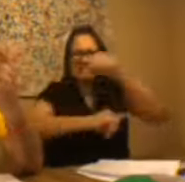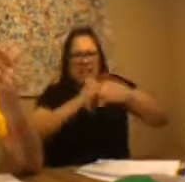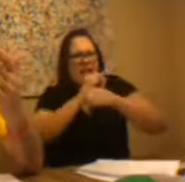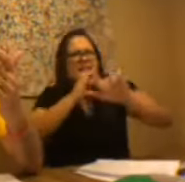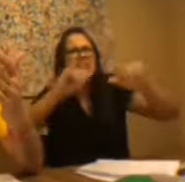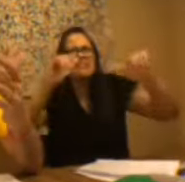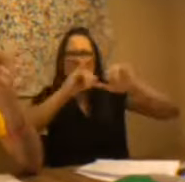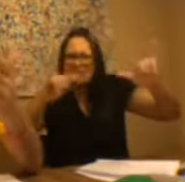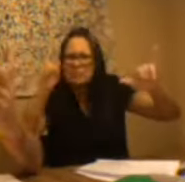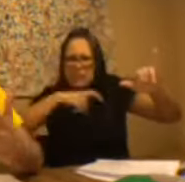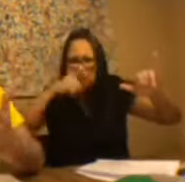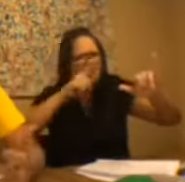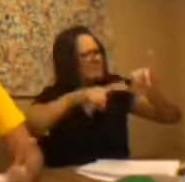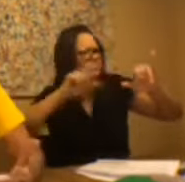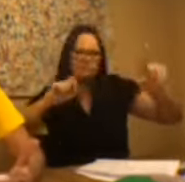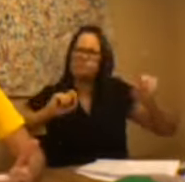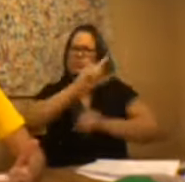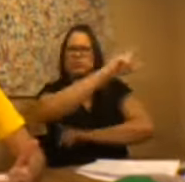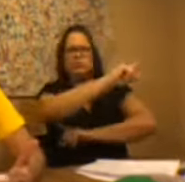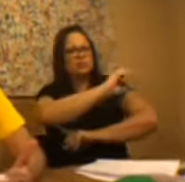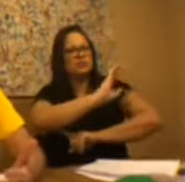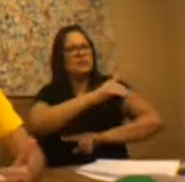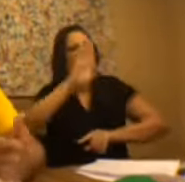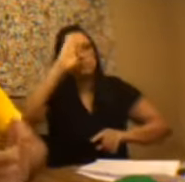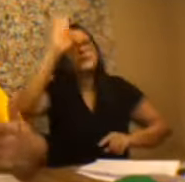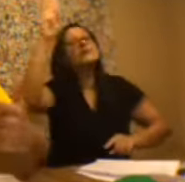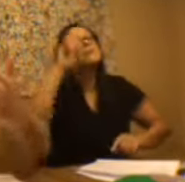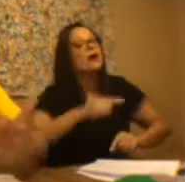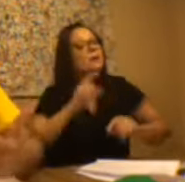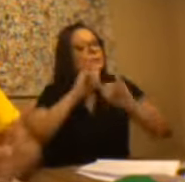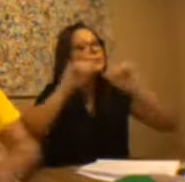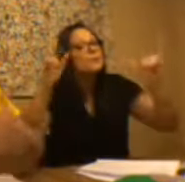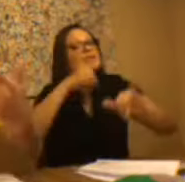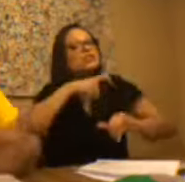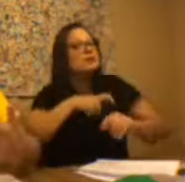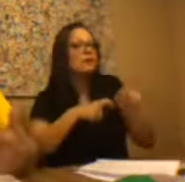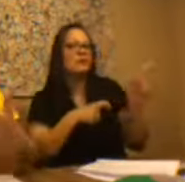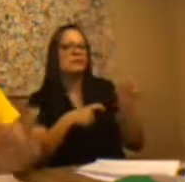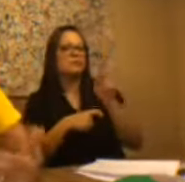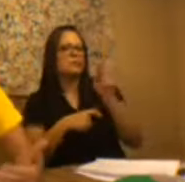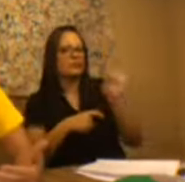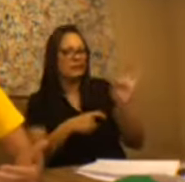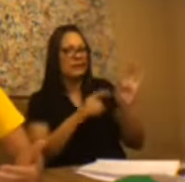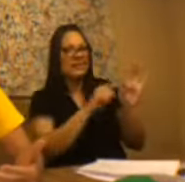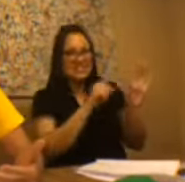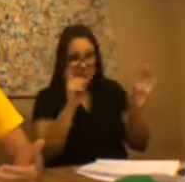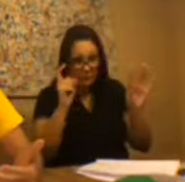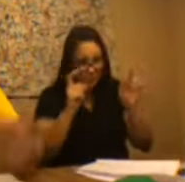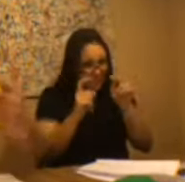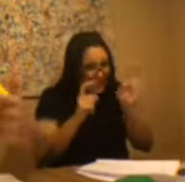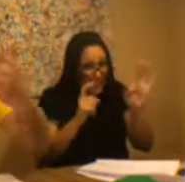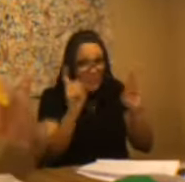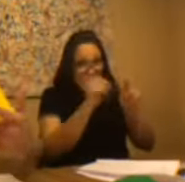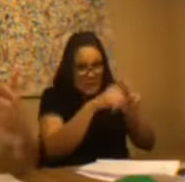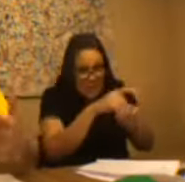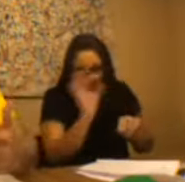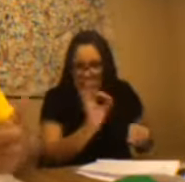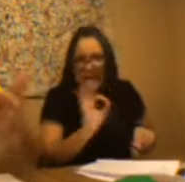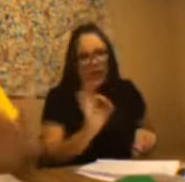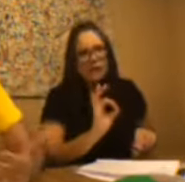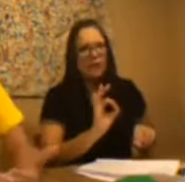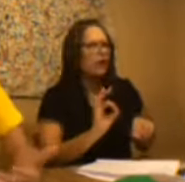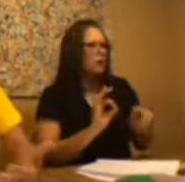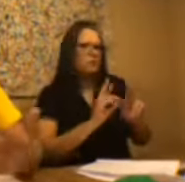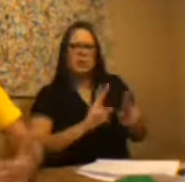definiu seu próprio pt se eu mentir em e deixe de ser pt está no dna do